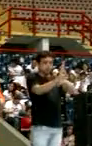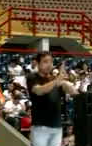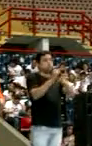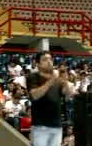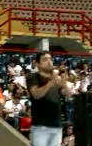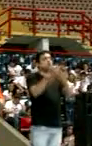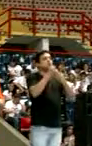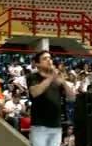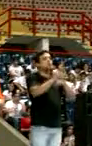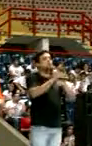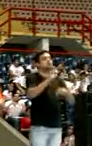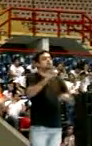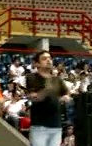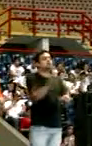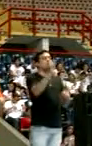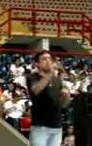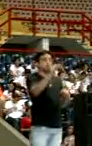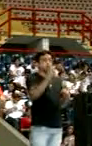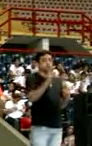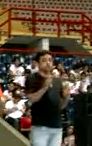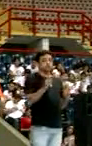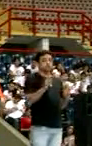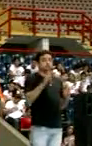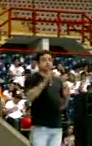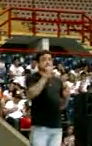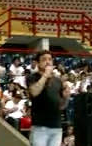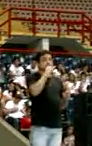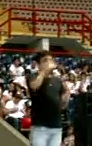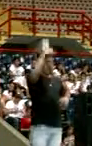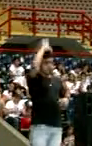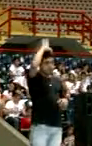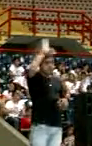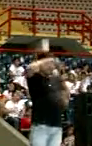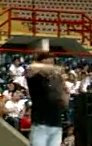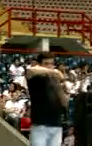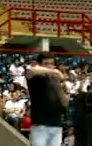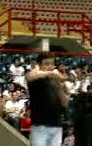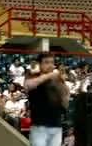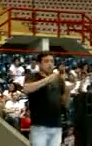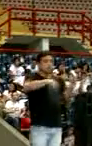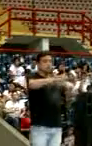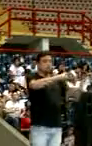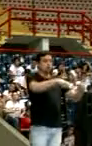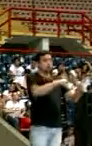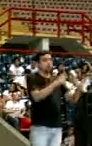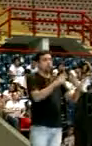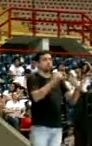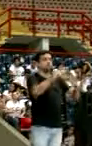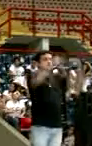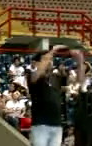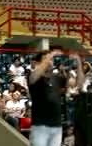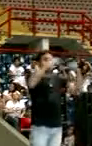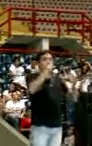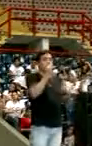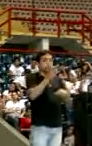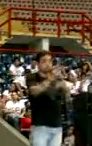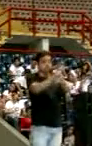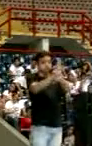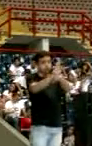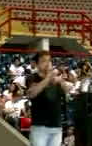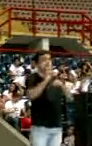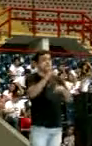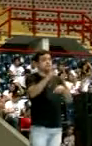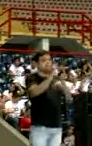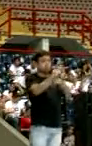O que é que a burguesia ganha, professor? Se o rei centralizar, o comércio se desenvolve. É bom para a burguesia. E se